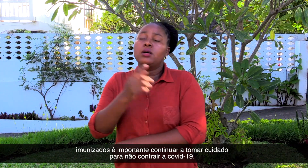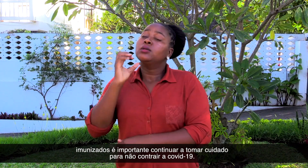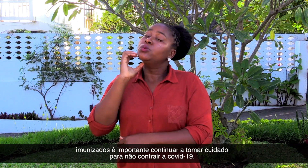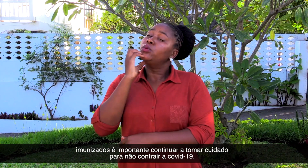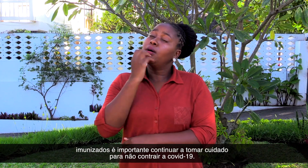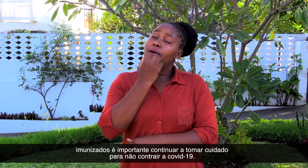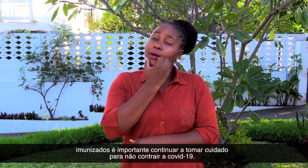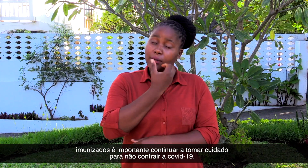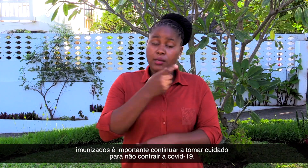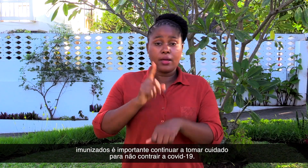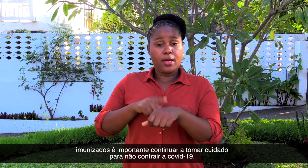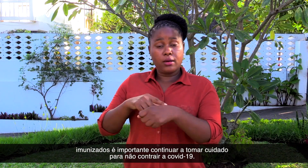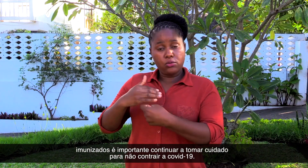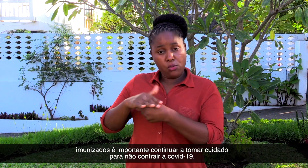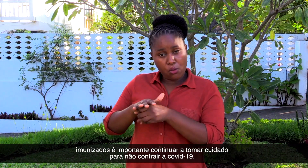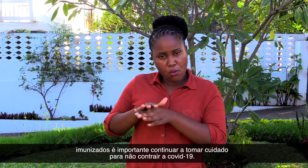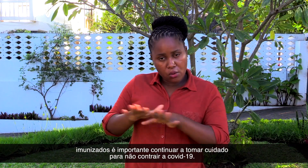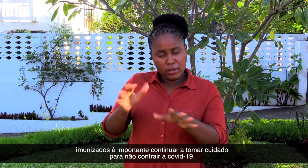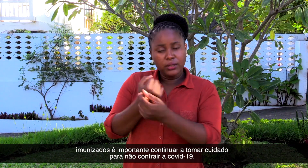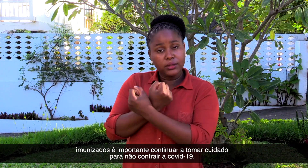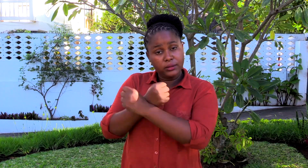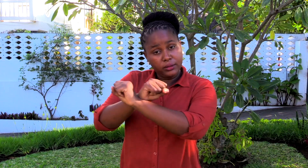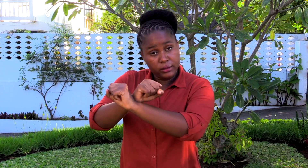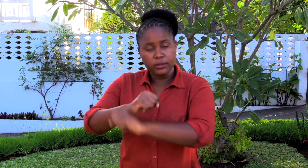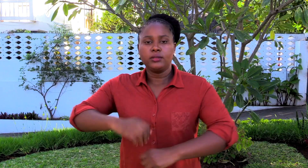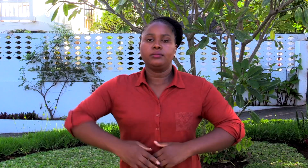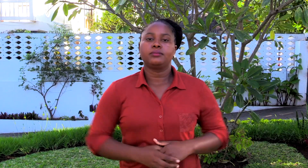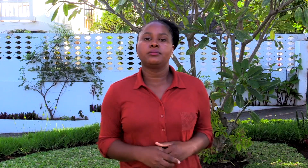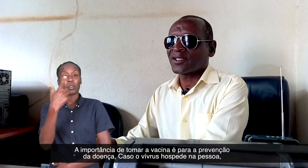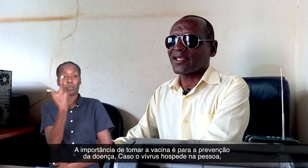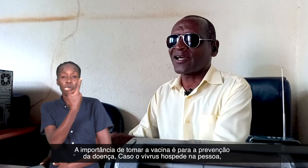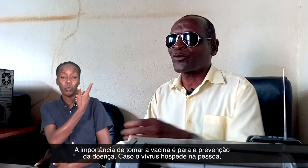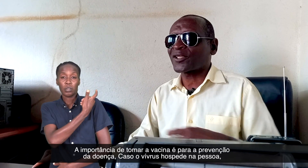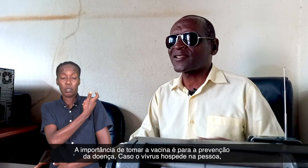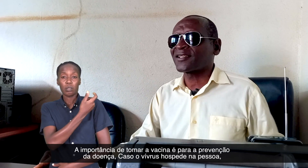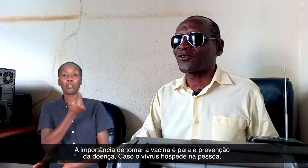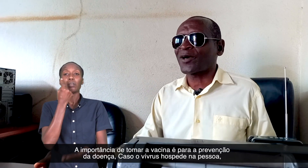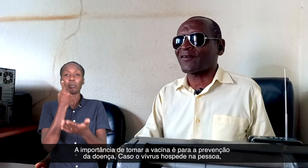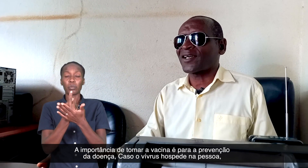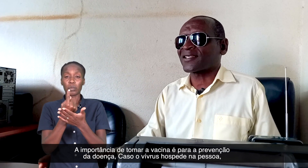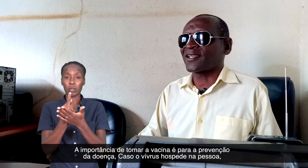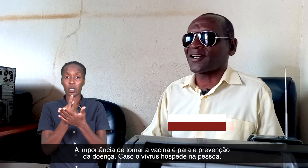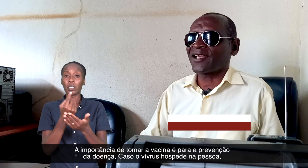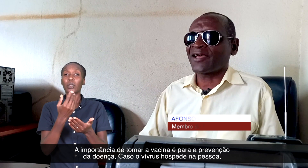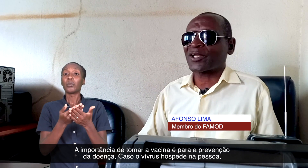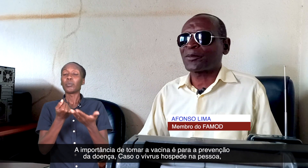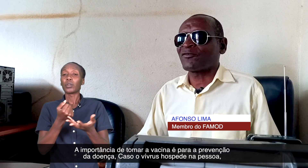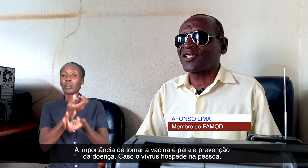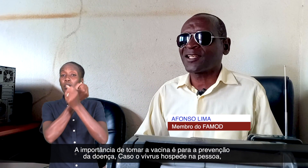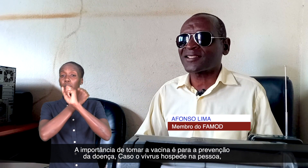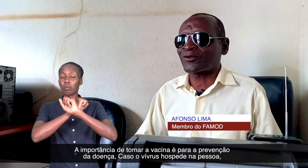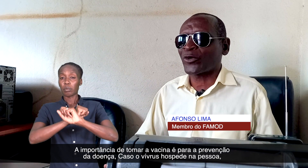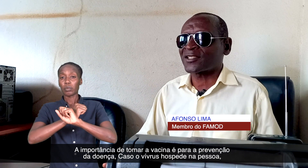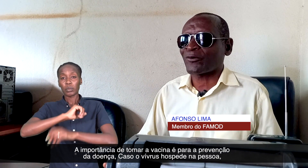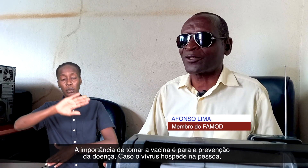continuar a tomar cuidado para não contrair a Covid-19. A importância de tomar a vacina é para